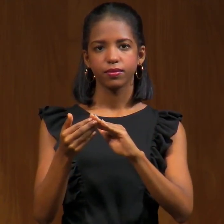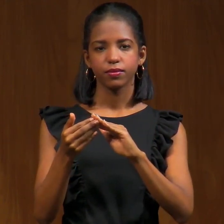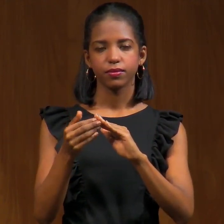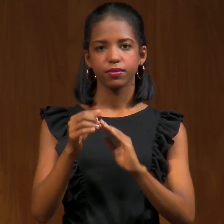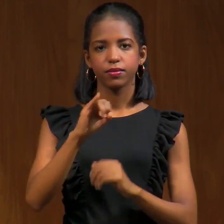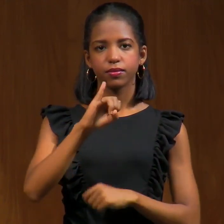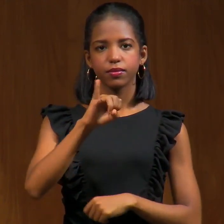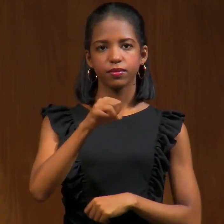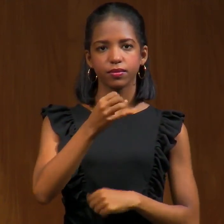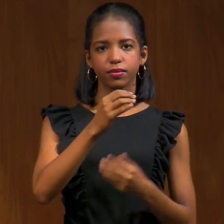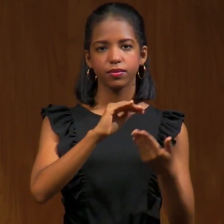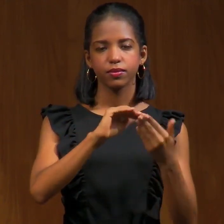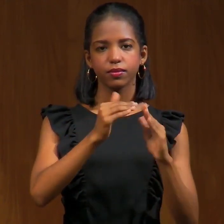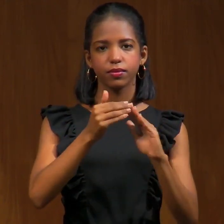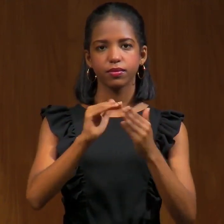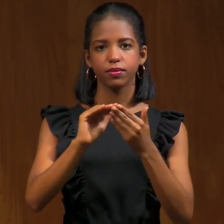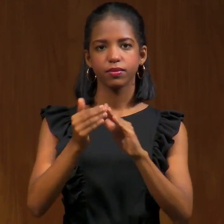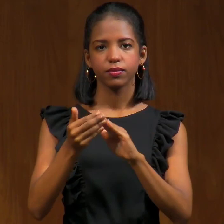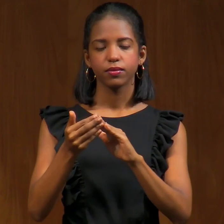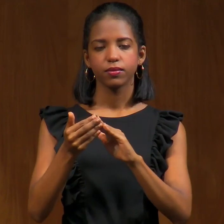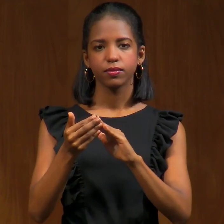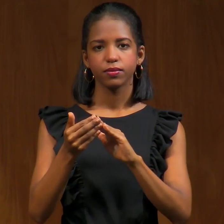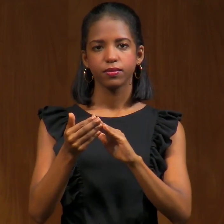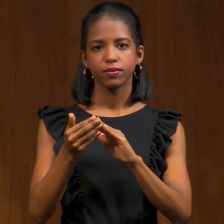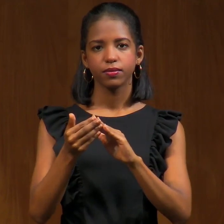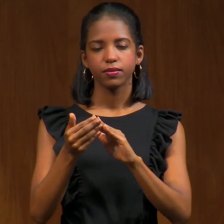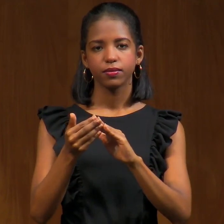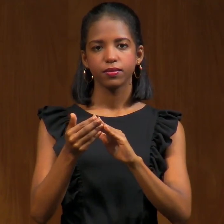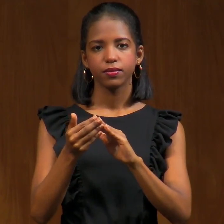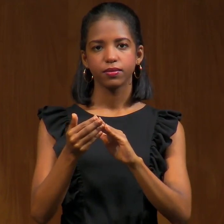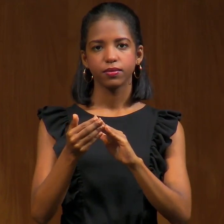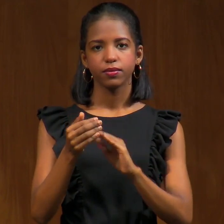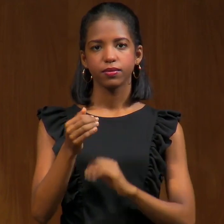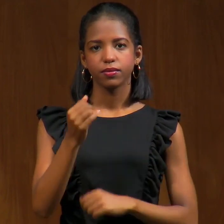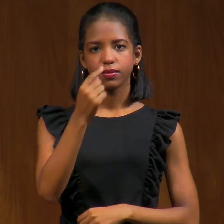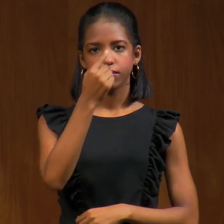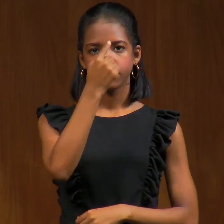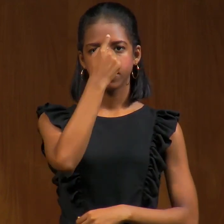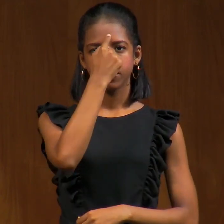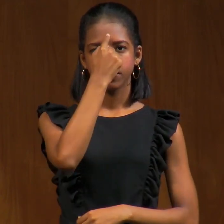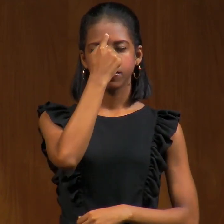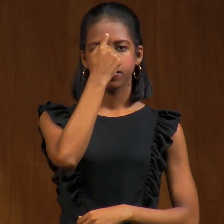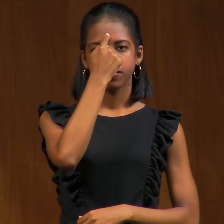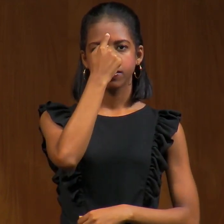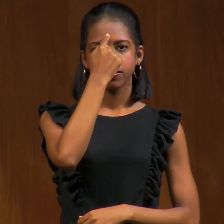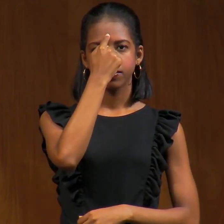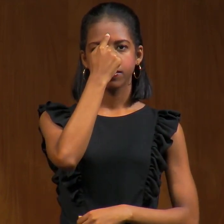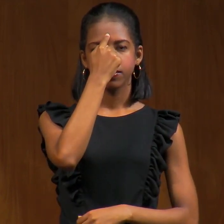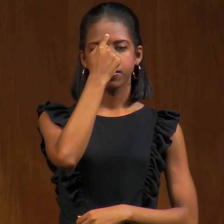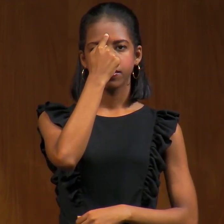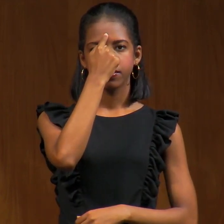Jerusalén, la India, la India.